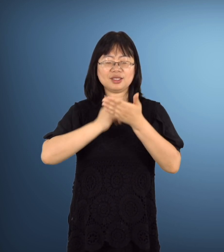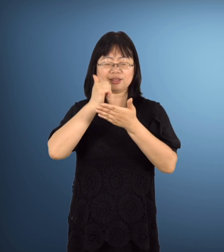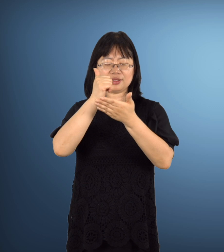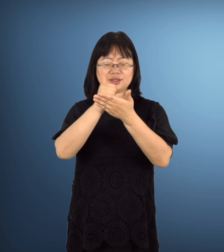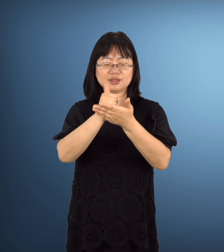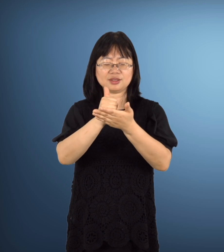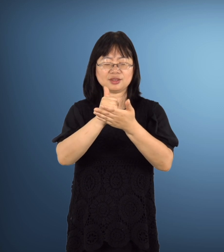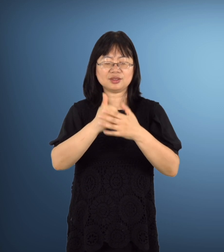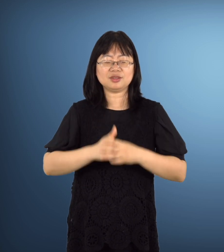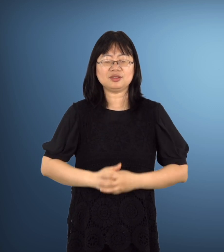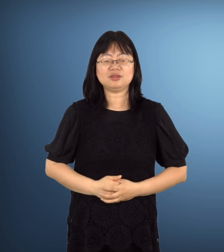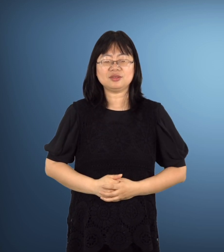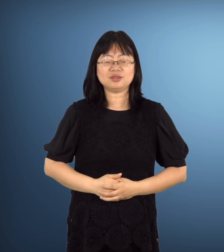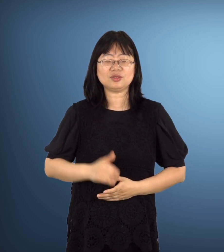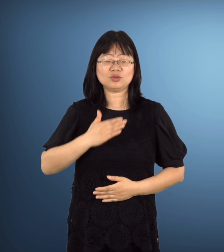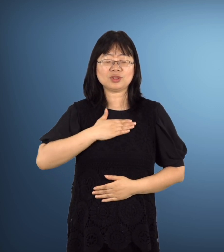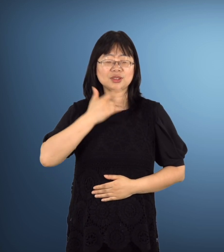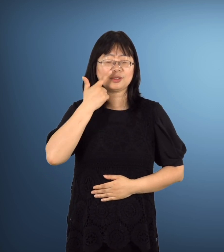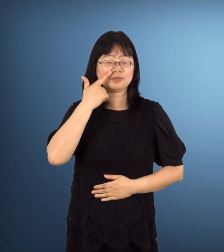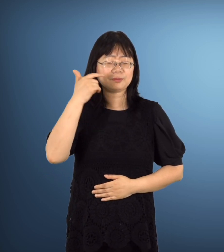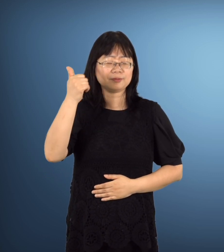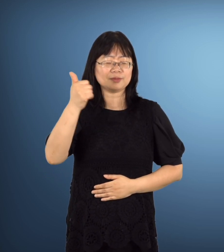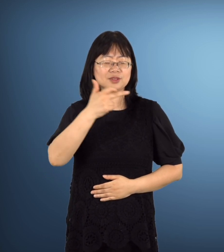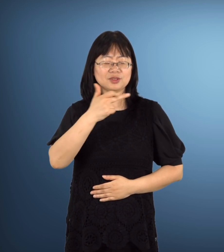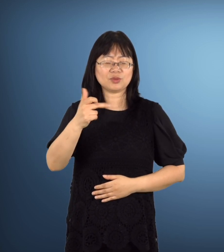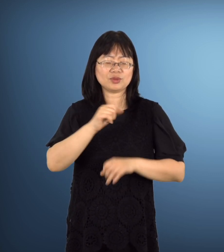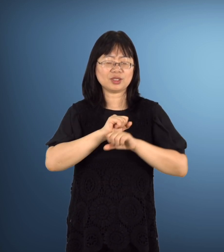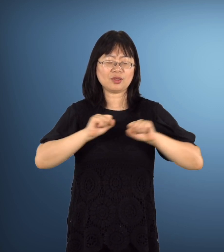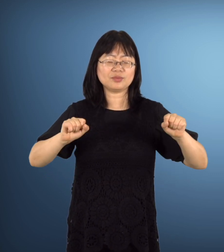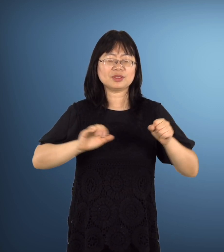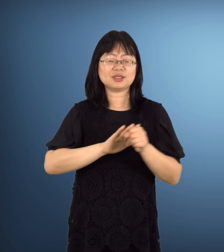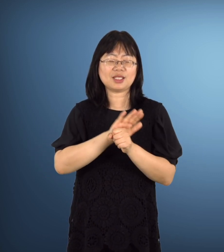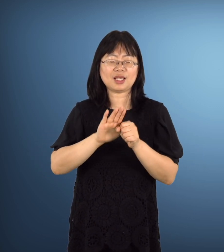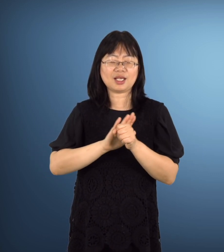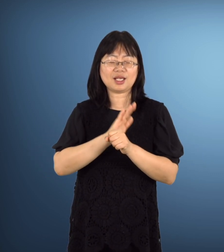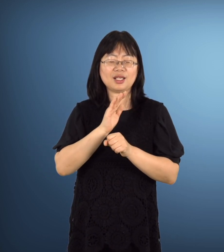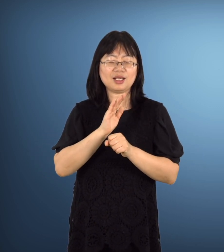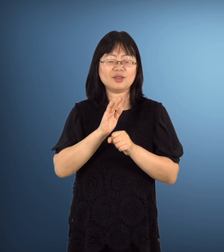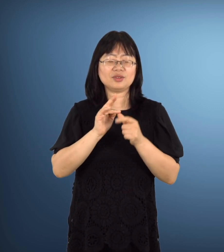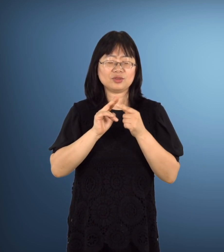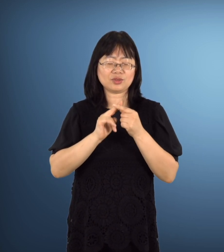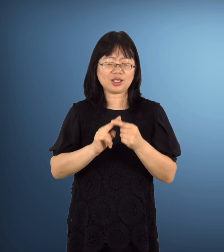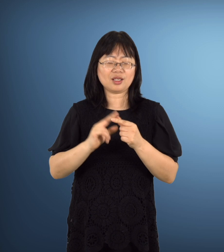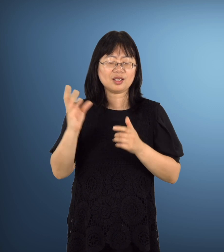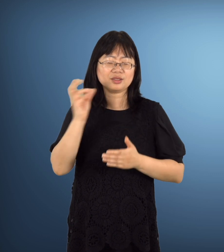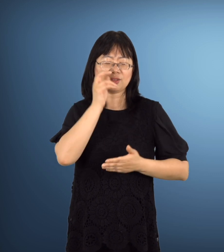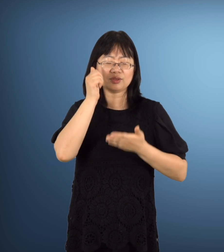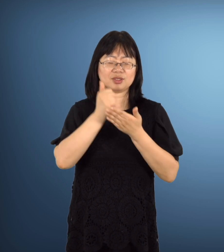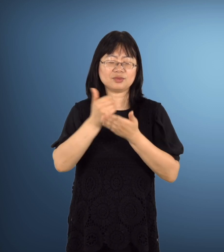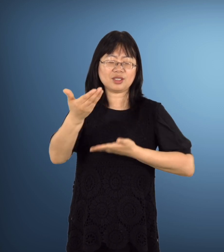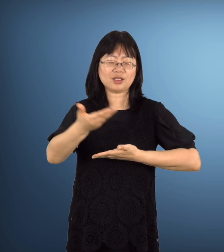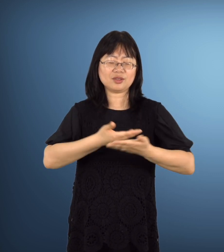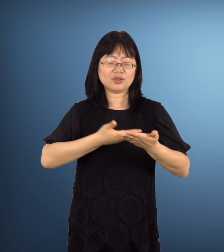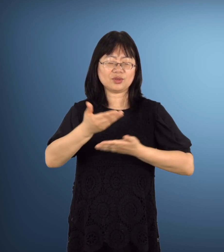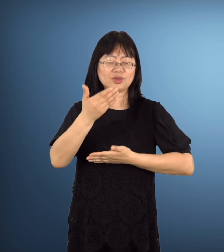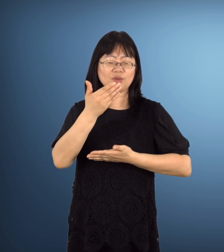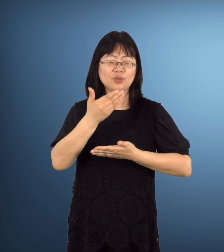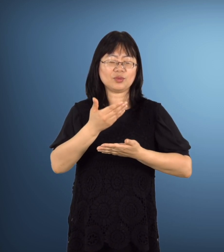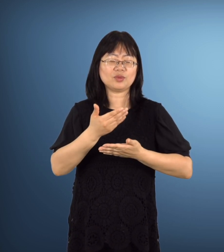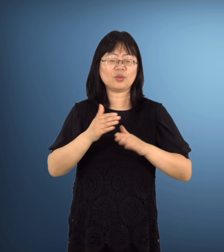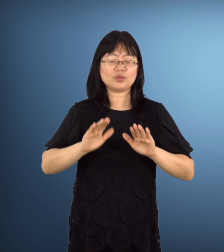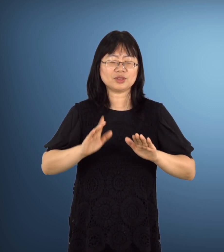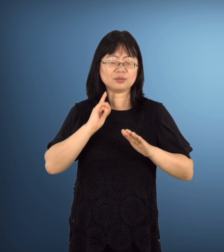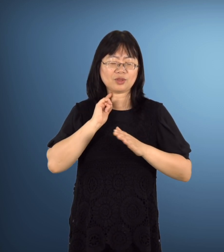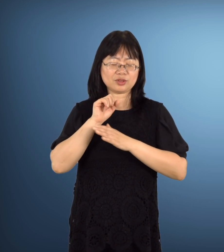하나님 우리 아버지의 크고도 넓으신 사랑하심과 성령님의 교통하심이 오늘